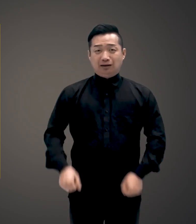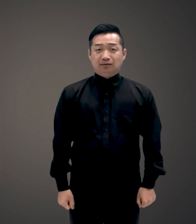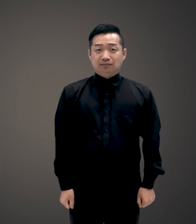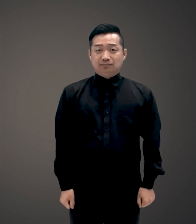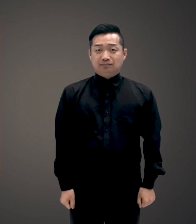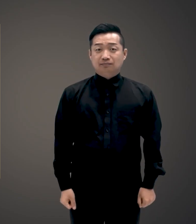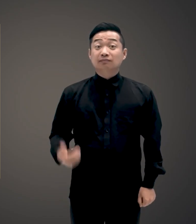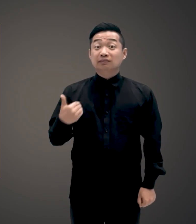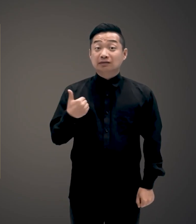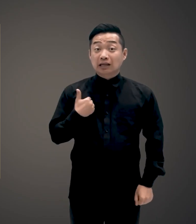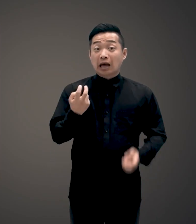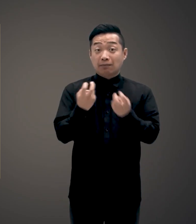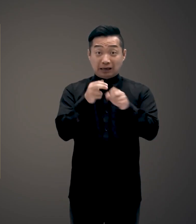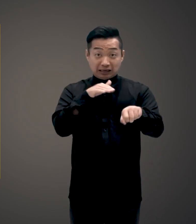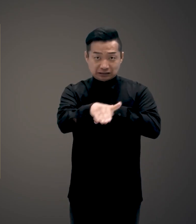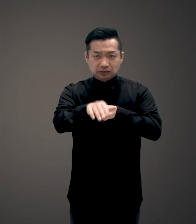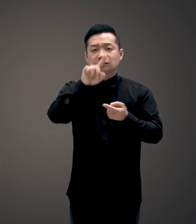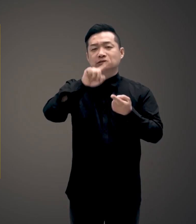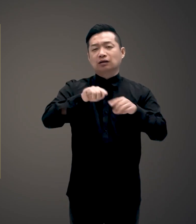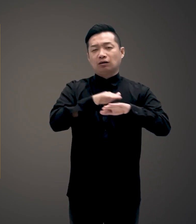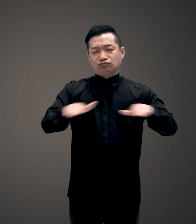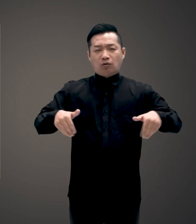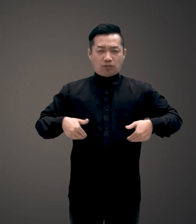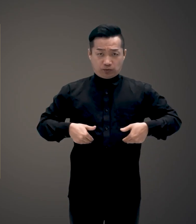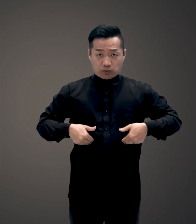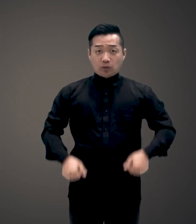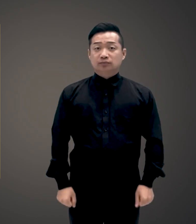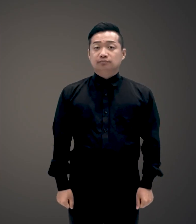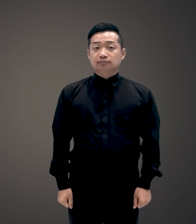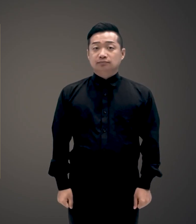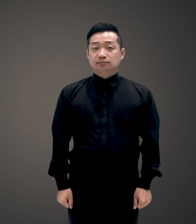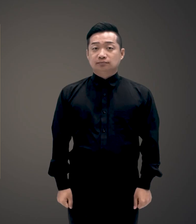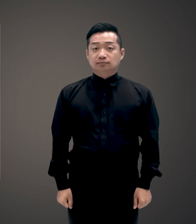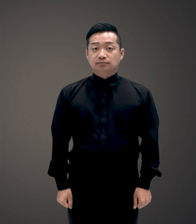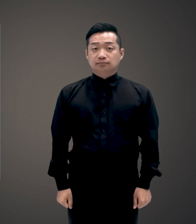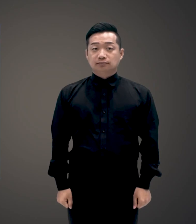몫이니까. 내 방식대로 풀어야 한다.